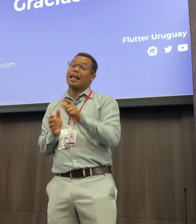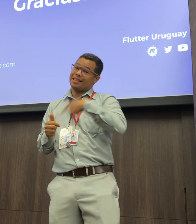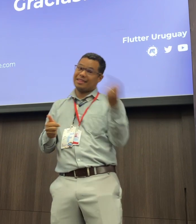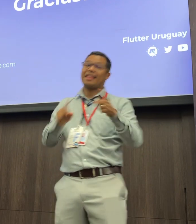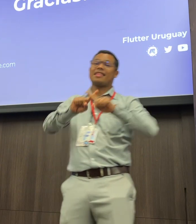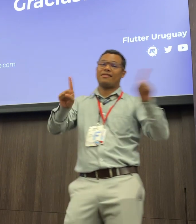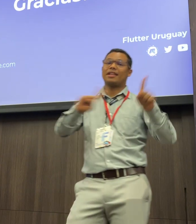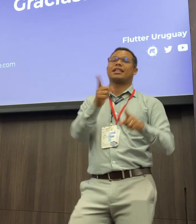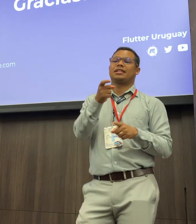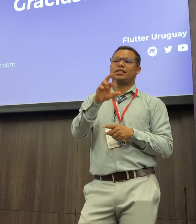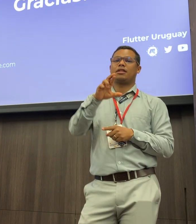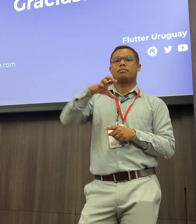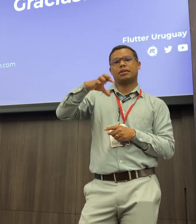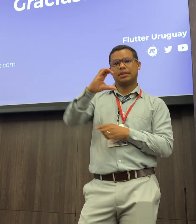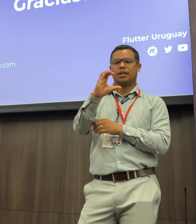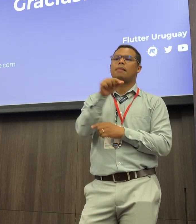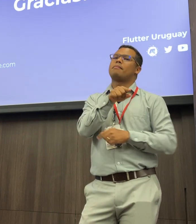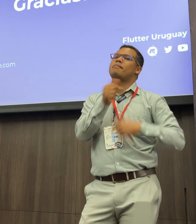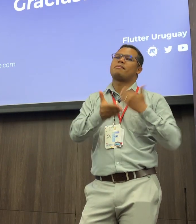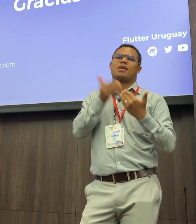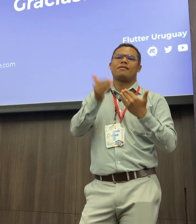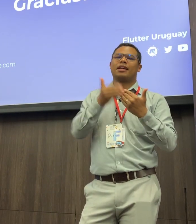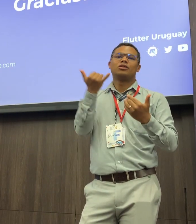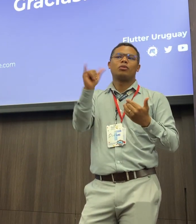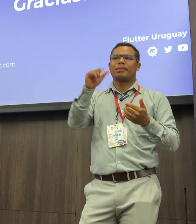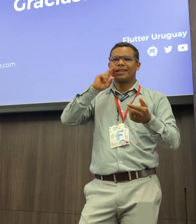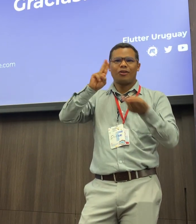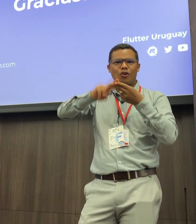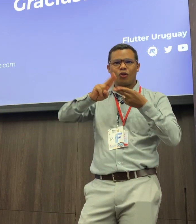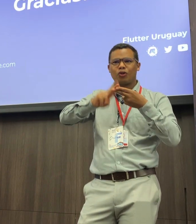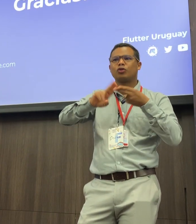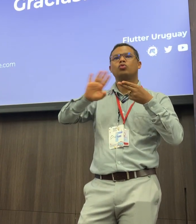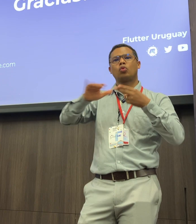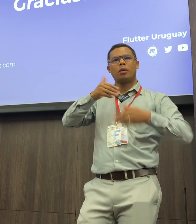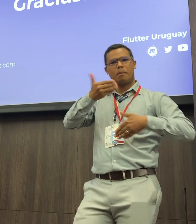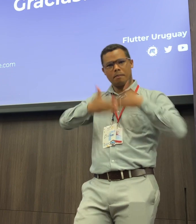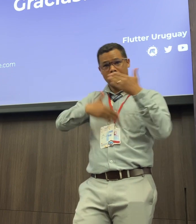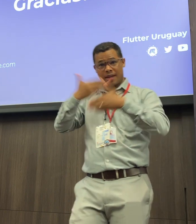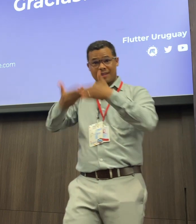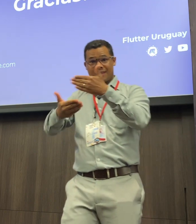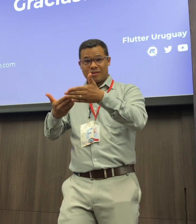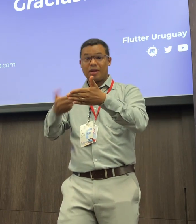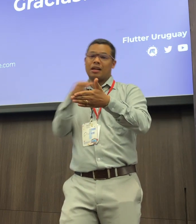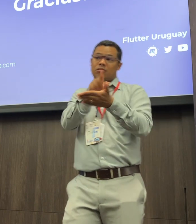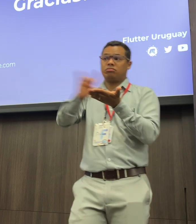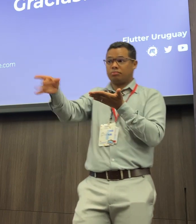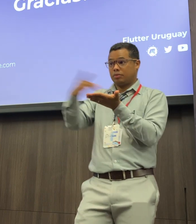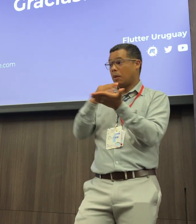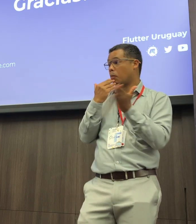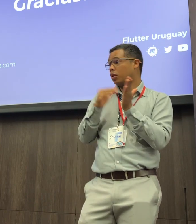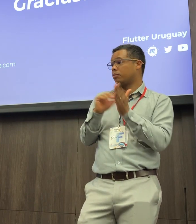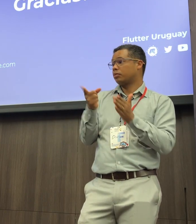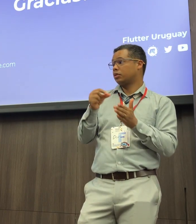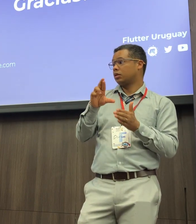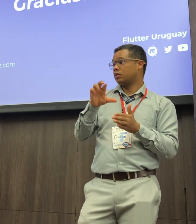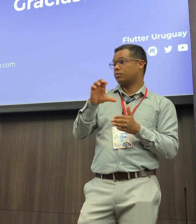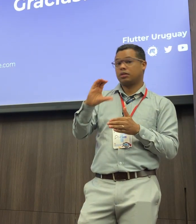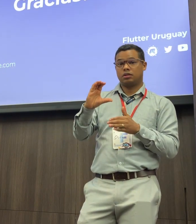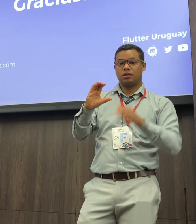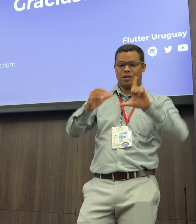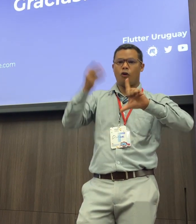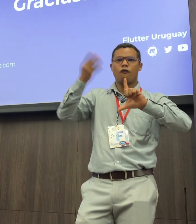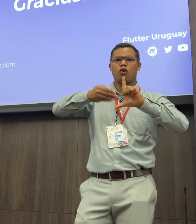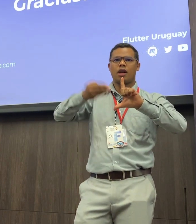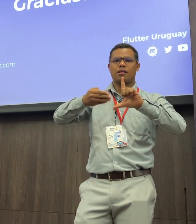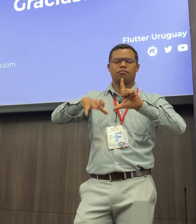gRPC. Entonces creo que una vez que cambia, por ejemplo, la definición de tu mensaje, si estás utilizando gRPC, el frontend se va a enterar